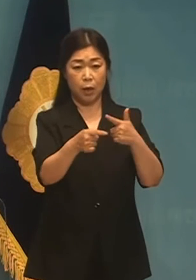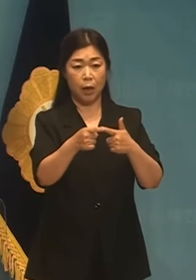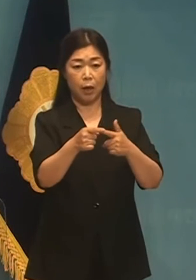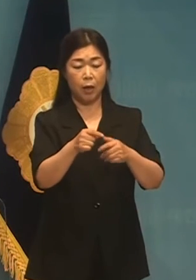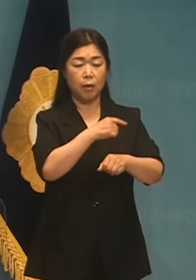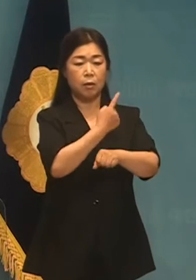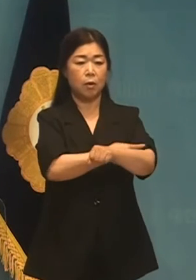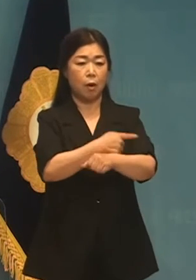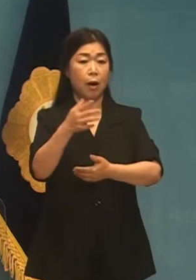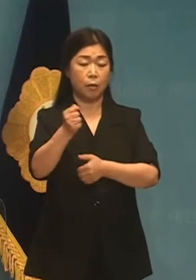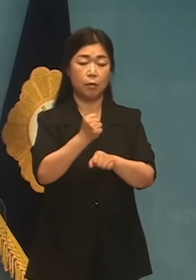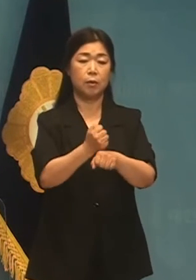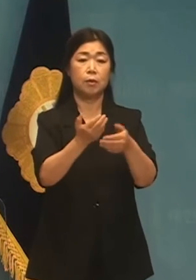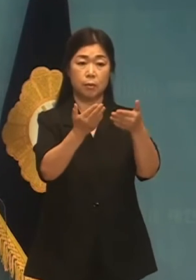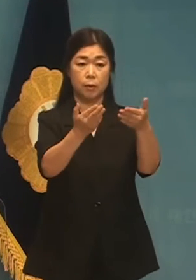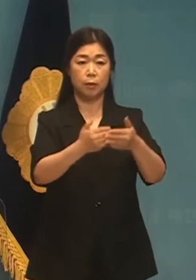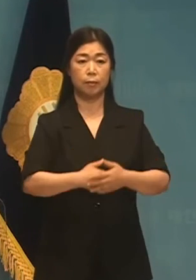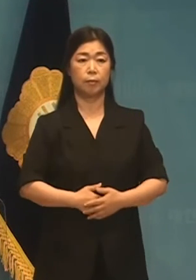갖추도록 하겠습니다.